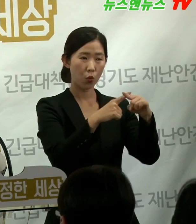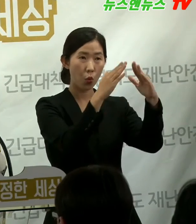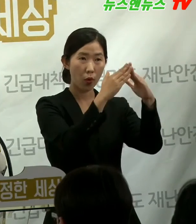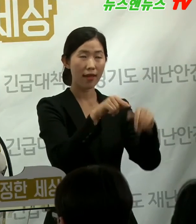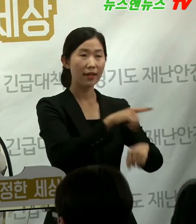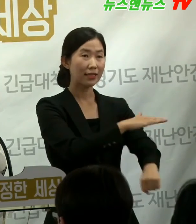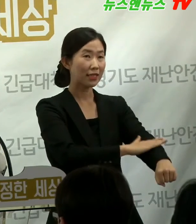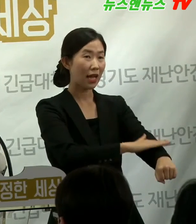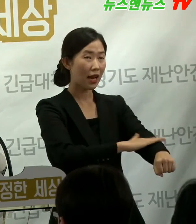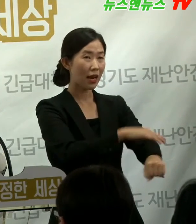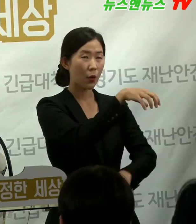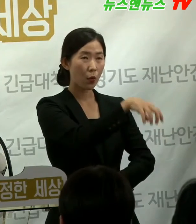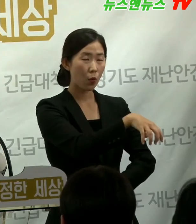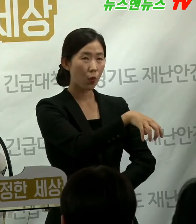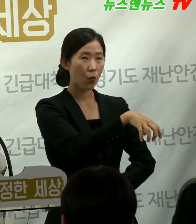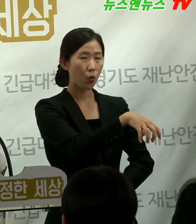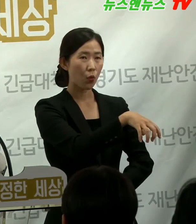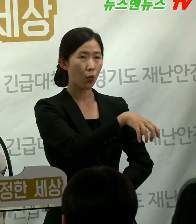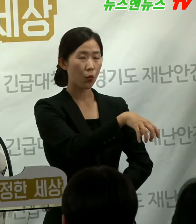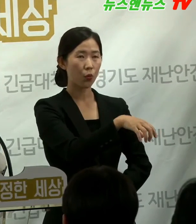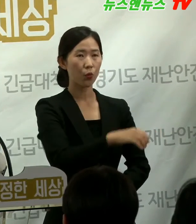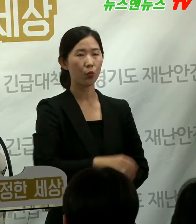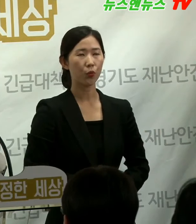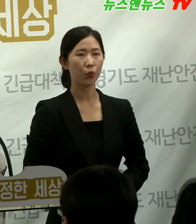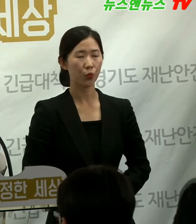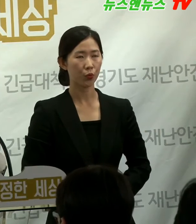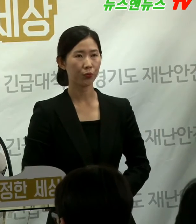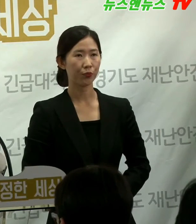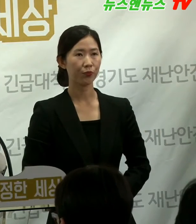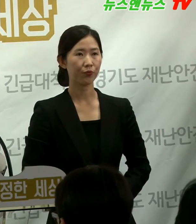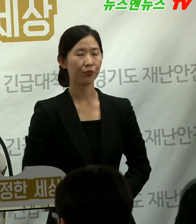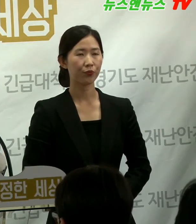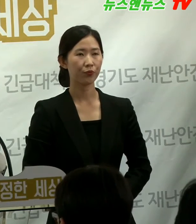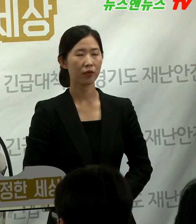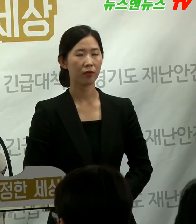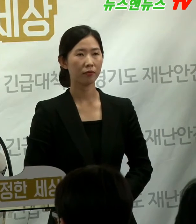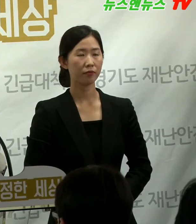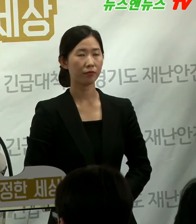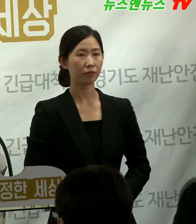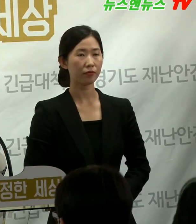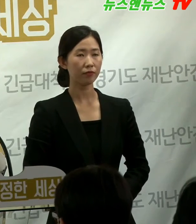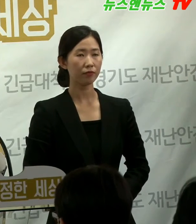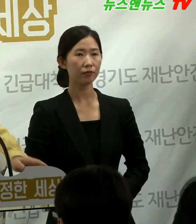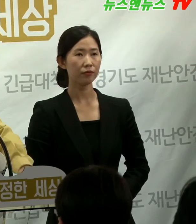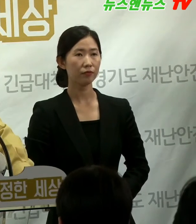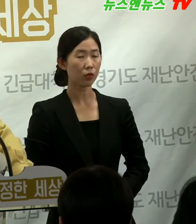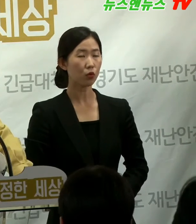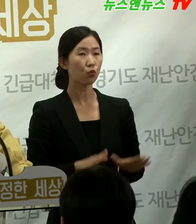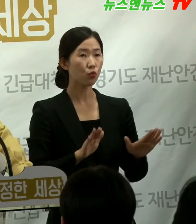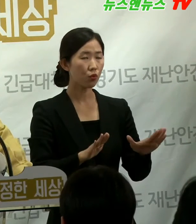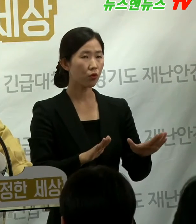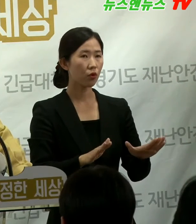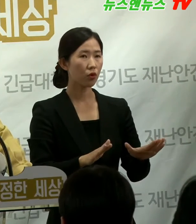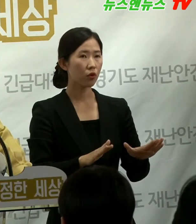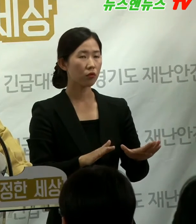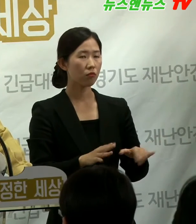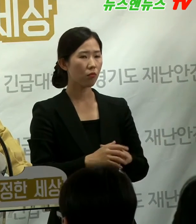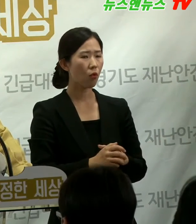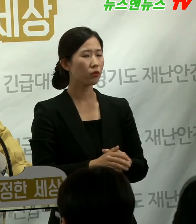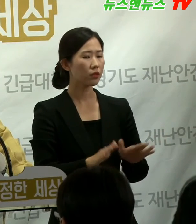곳에 집단 예배, 집합 예배 형식을 우리가 그 정도를 요구하겠다.